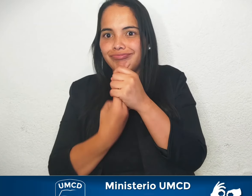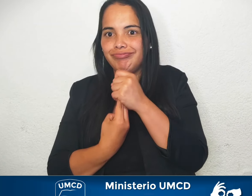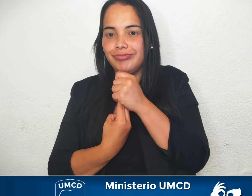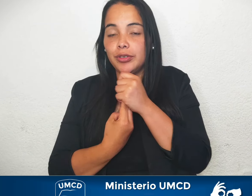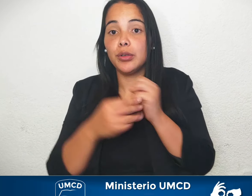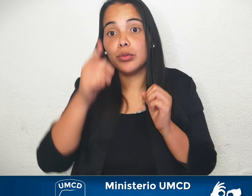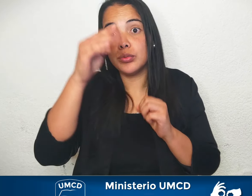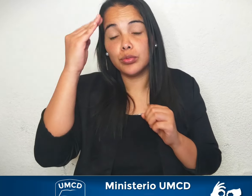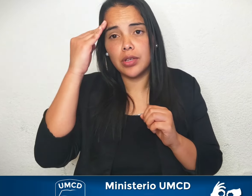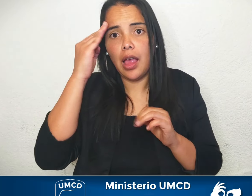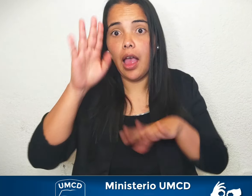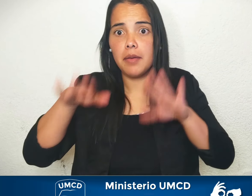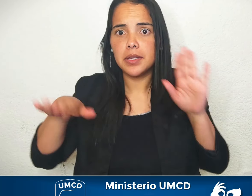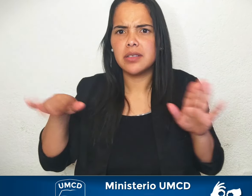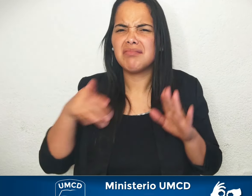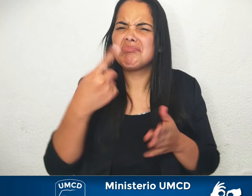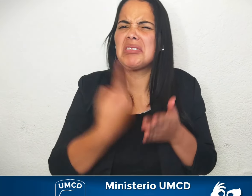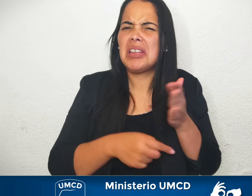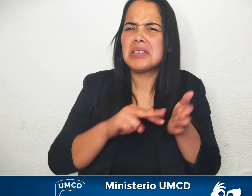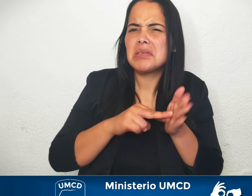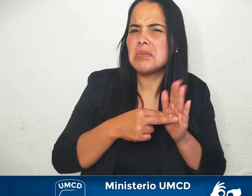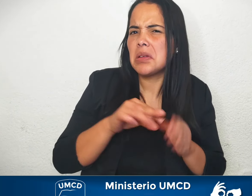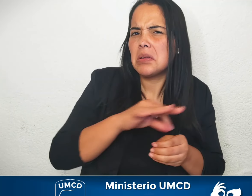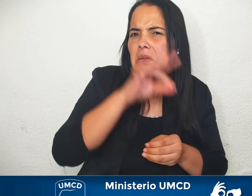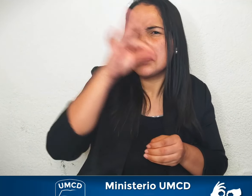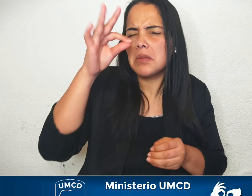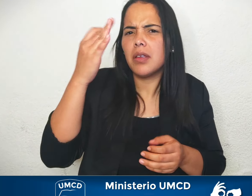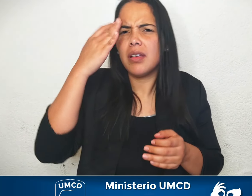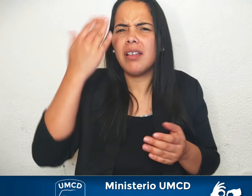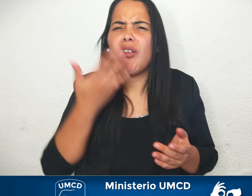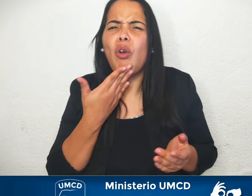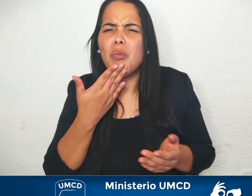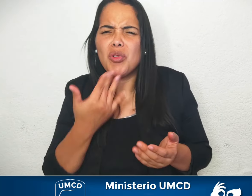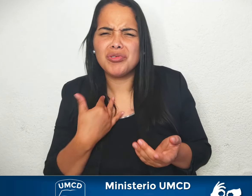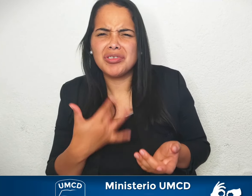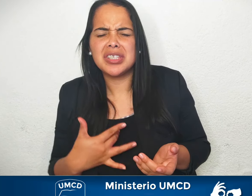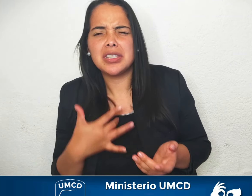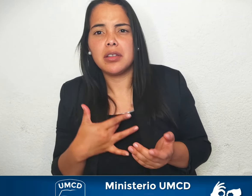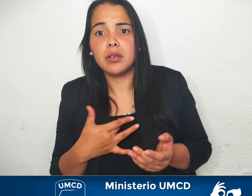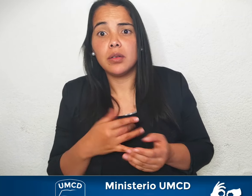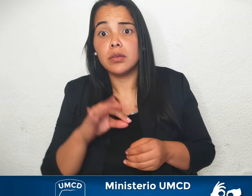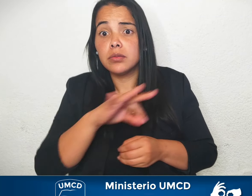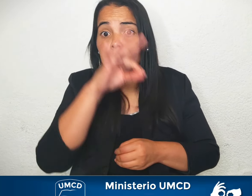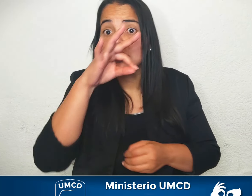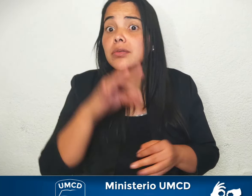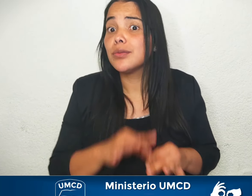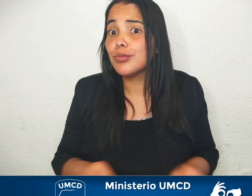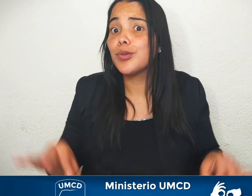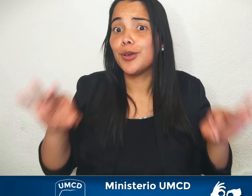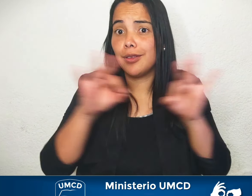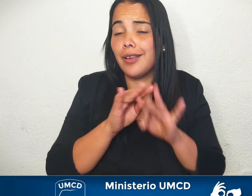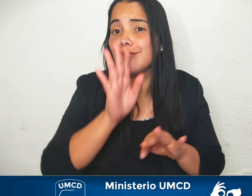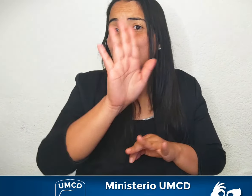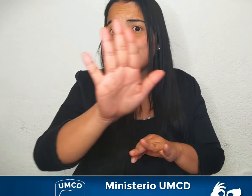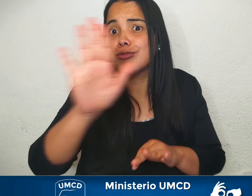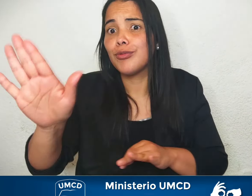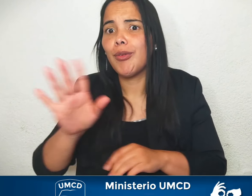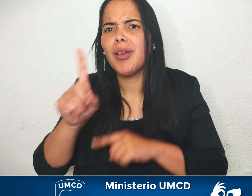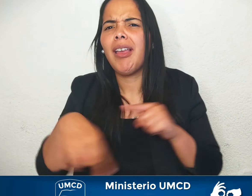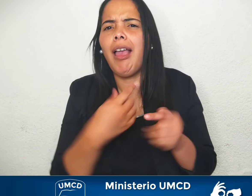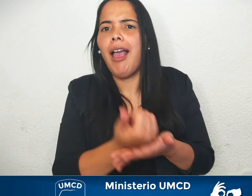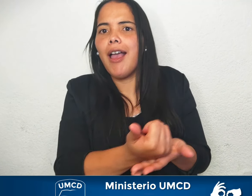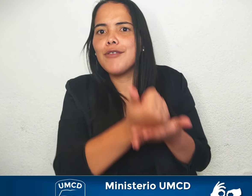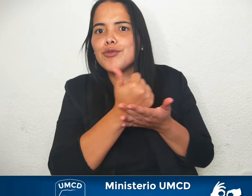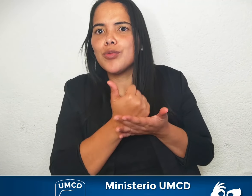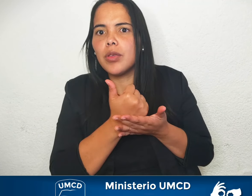de la Iglesia. Muchas veces se enfatiza de una manera demasiado exagerada su obra y su participación y cómo obra